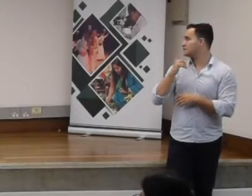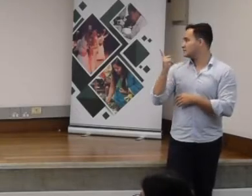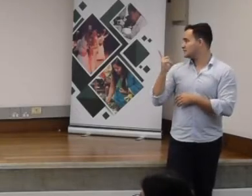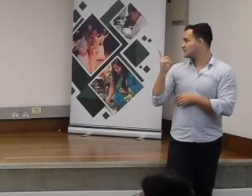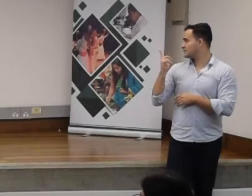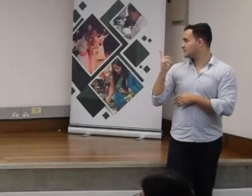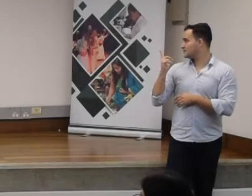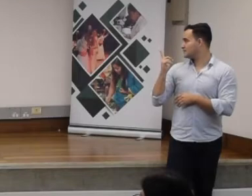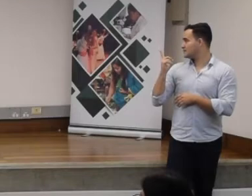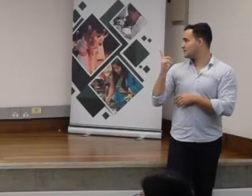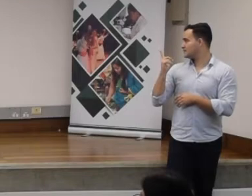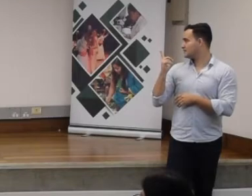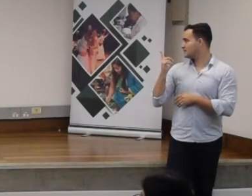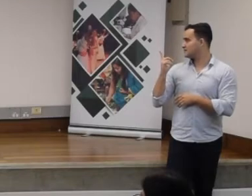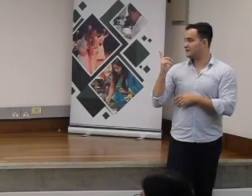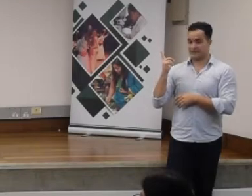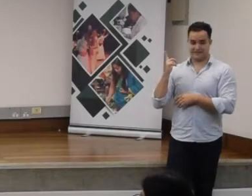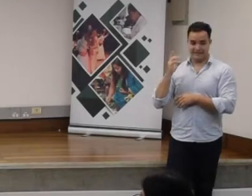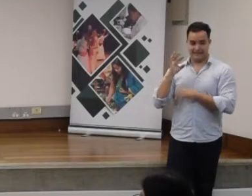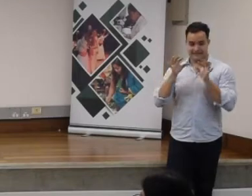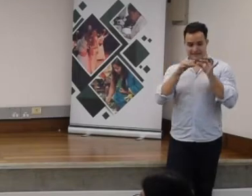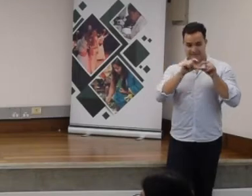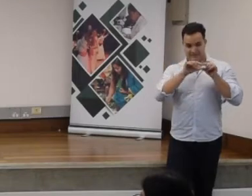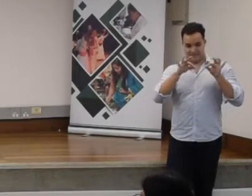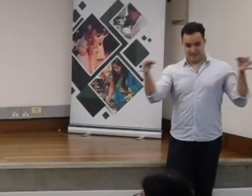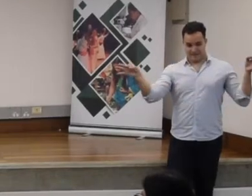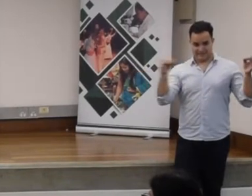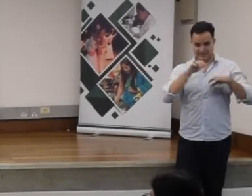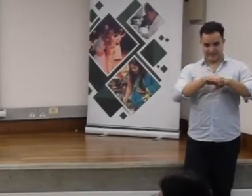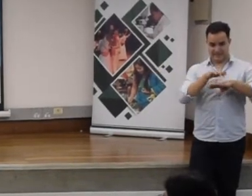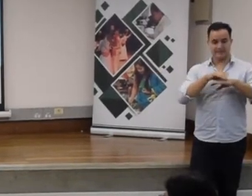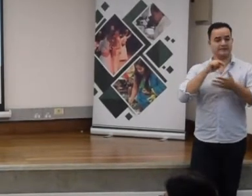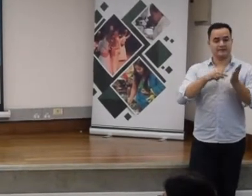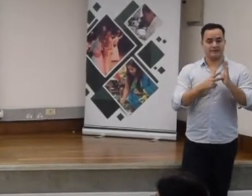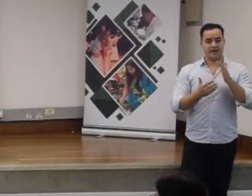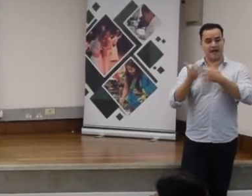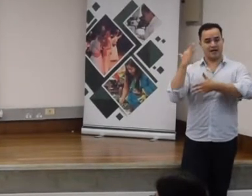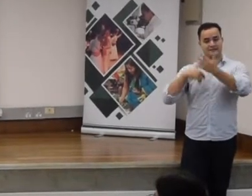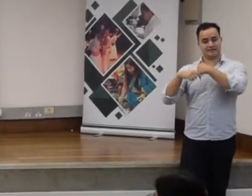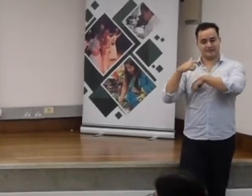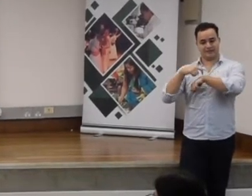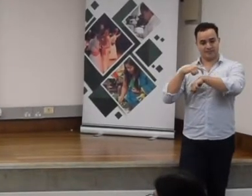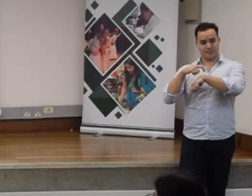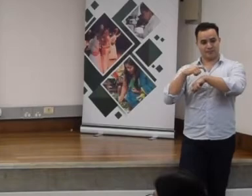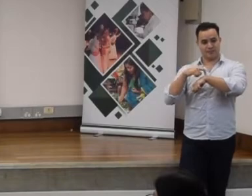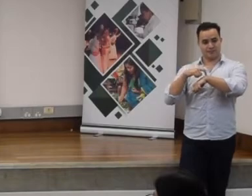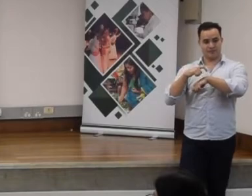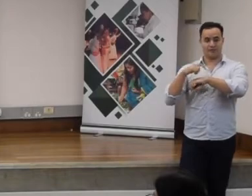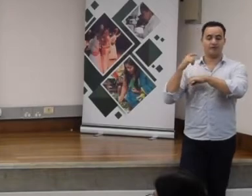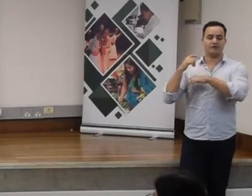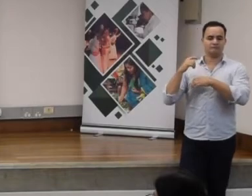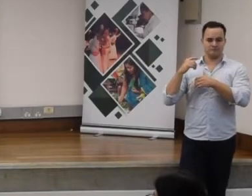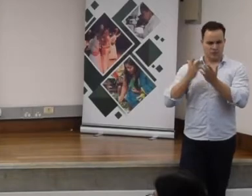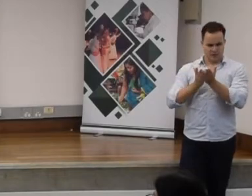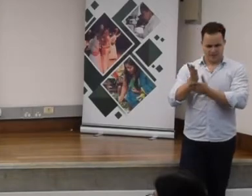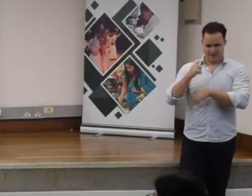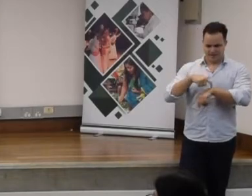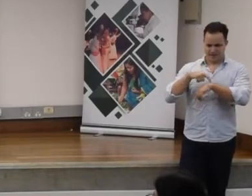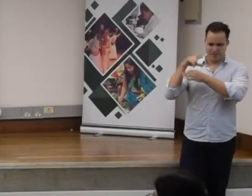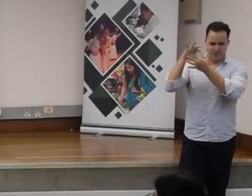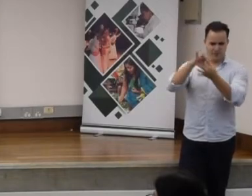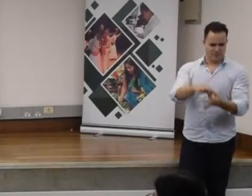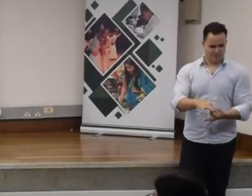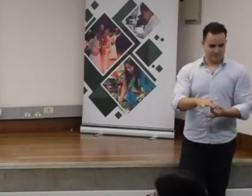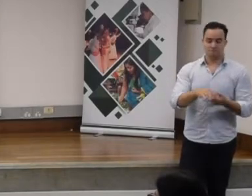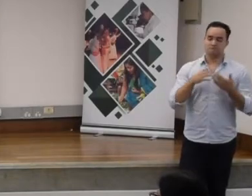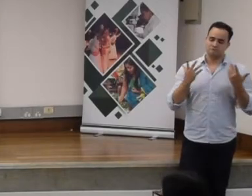da when time. Esto quiere decir cuando el tiempo era tiempo, y creemos que justamente recoger